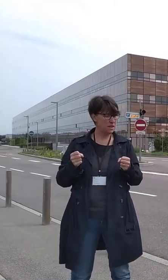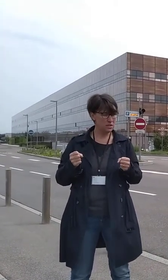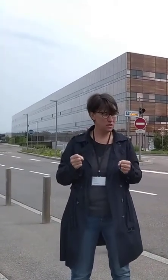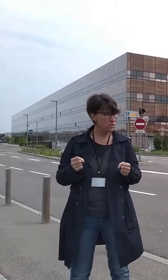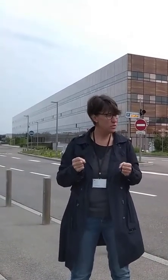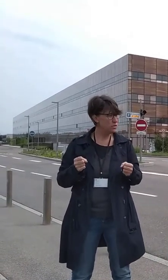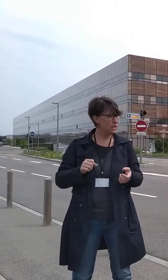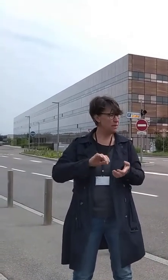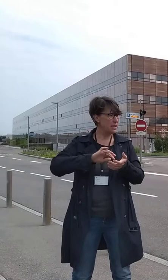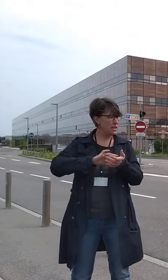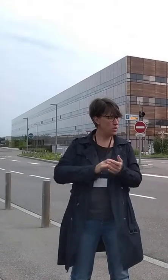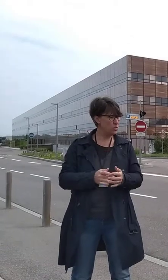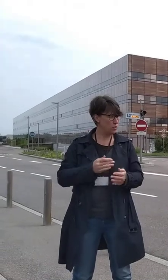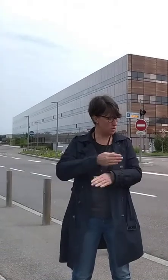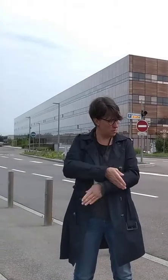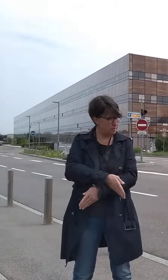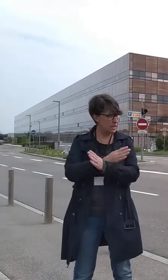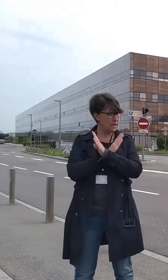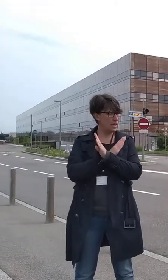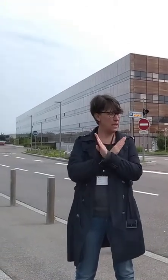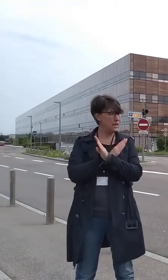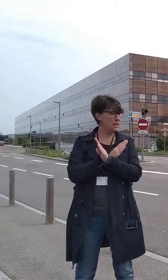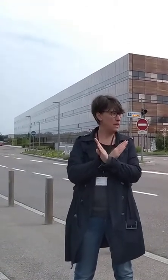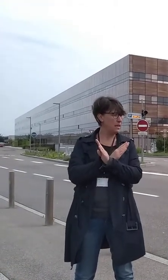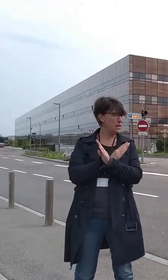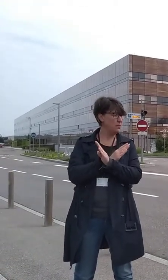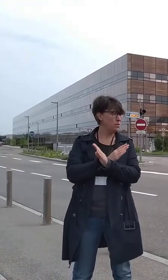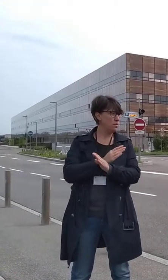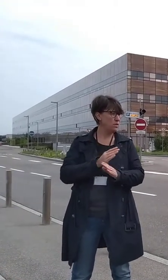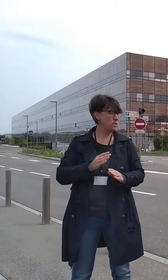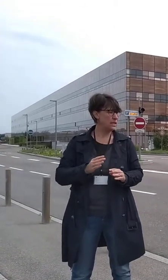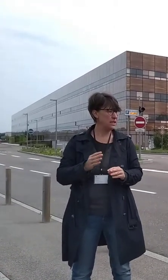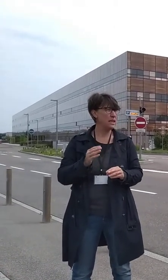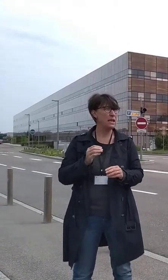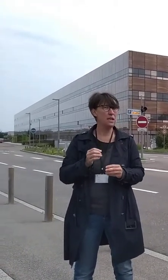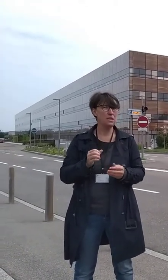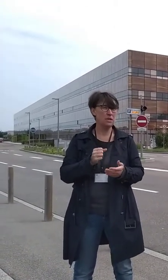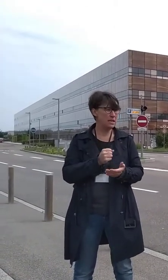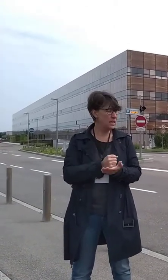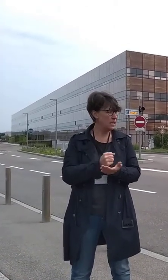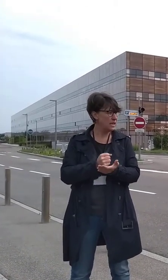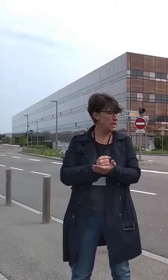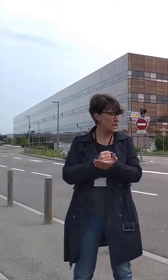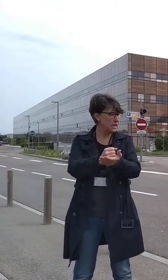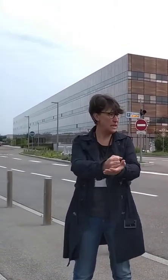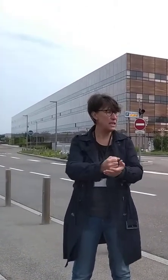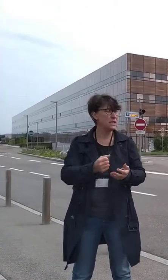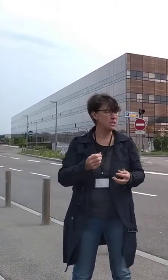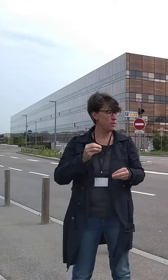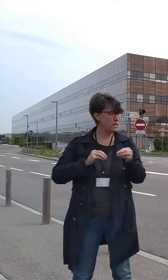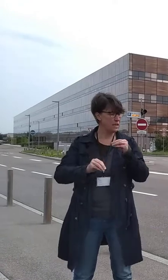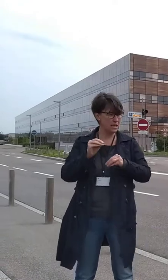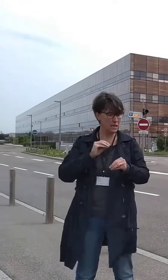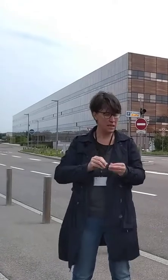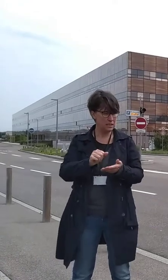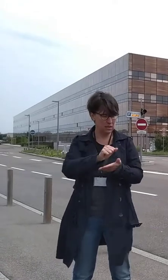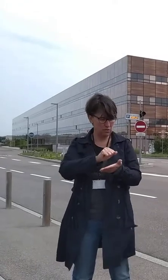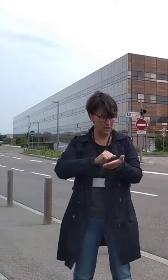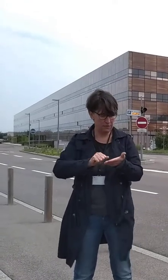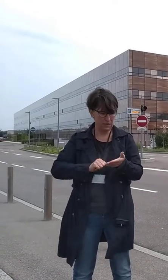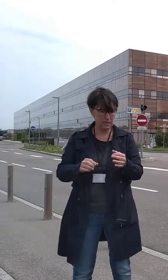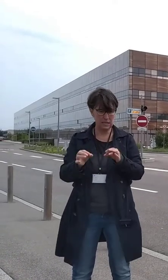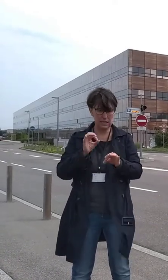Et ils sont tous prêts pour nous aider, nous soigner, pour tout nettoyer,